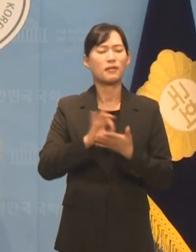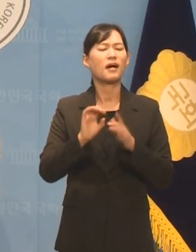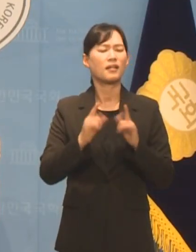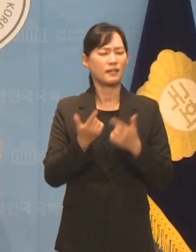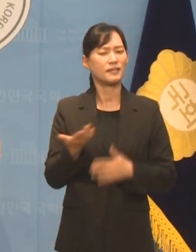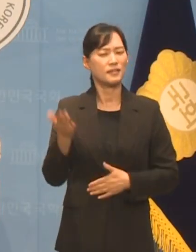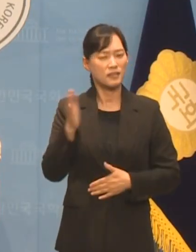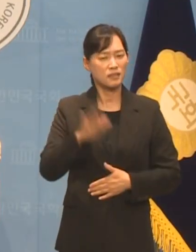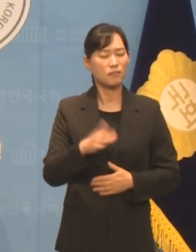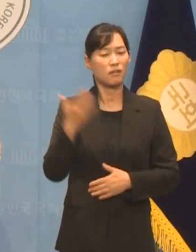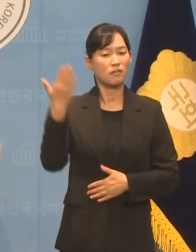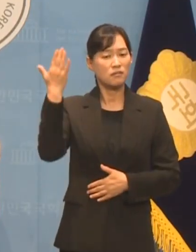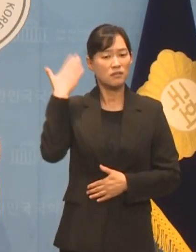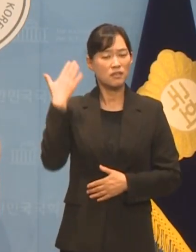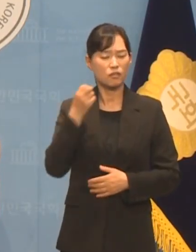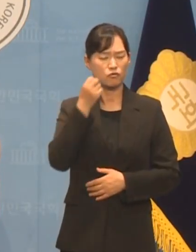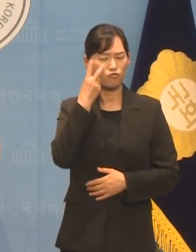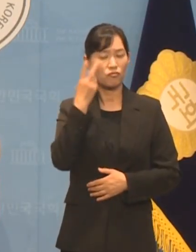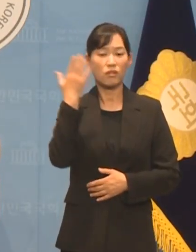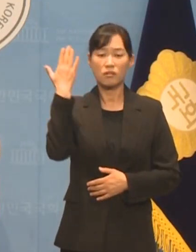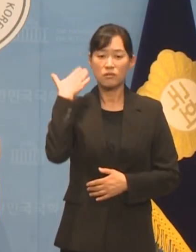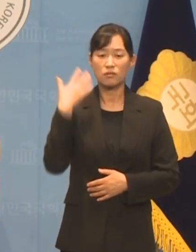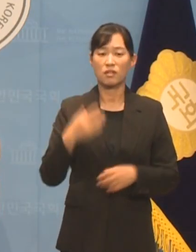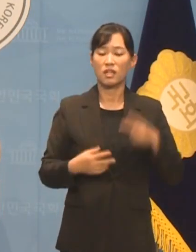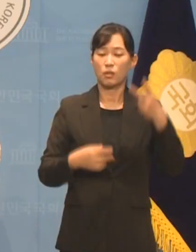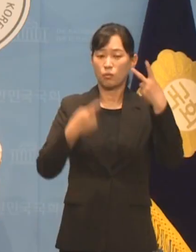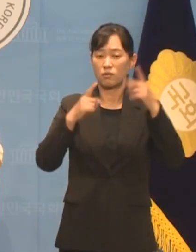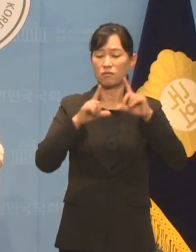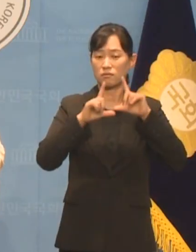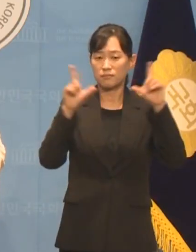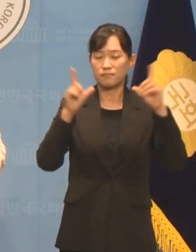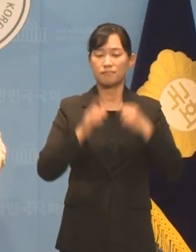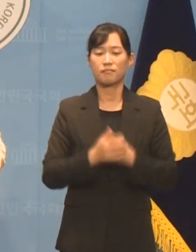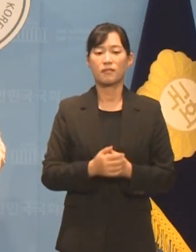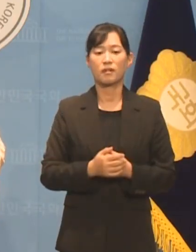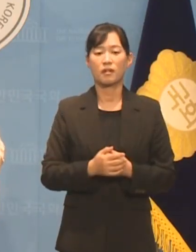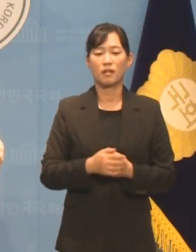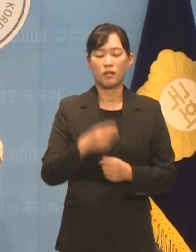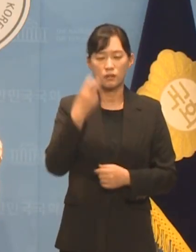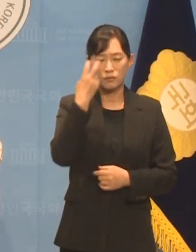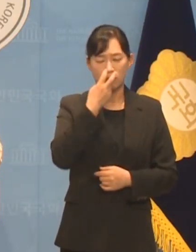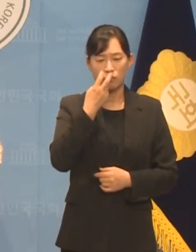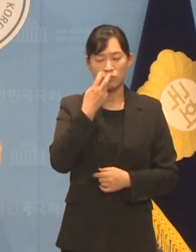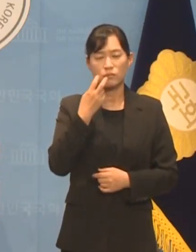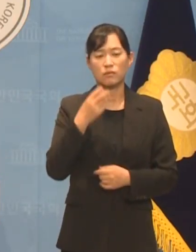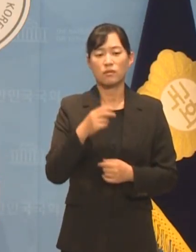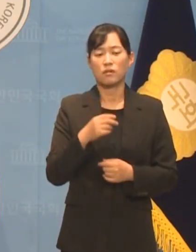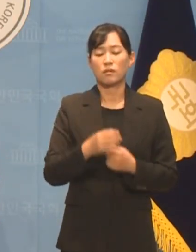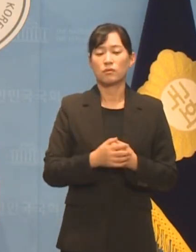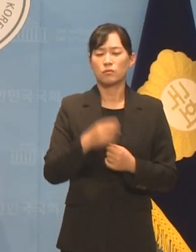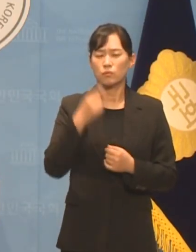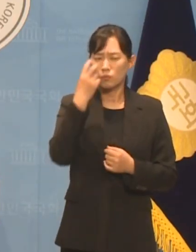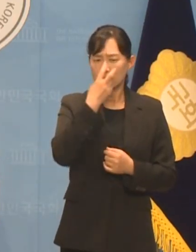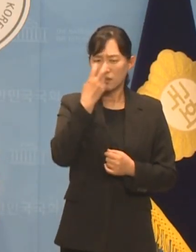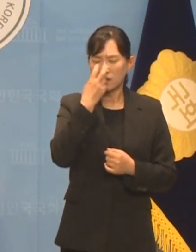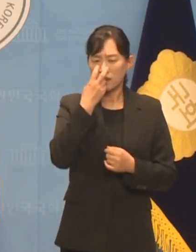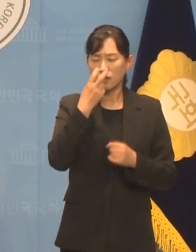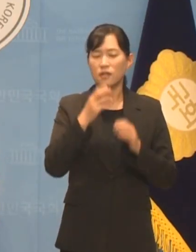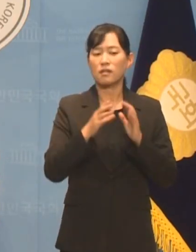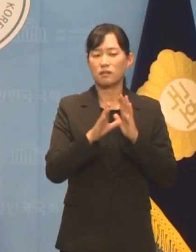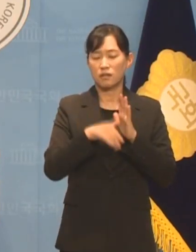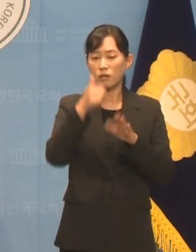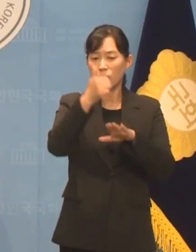이렇지만은 지난 2달 전에 2월 1일 날 여론조사 공정 주식회사에서